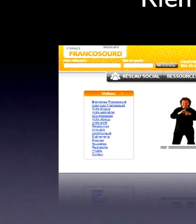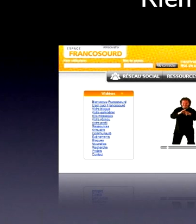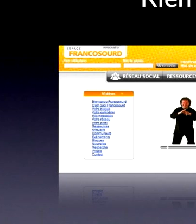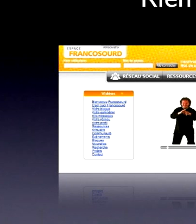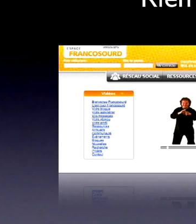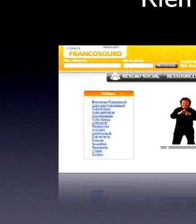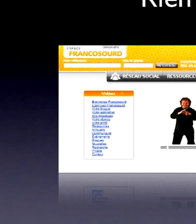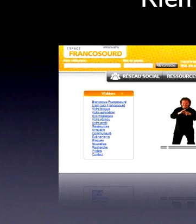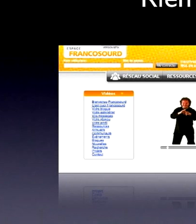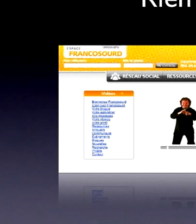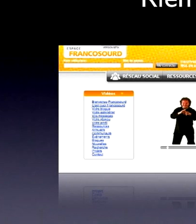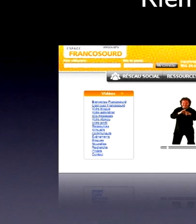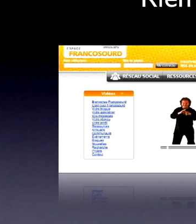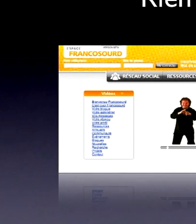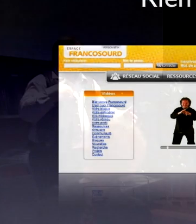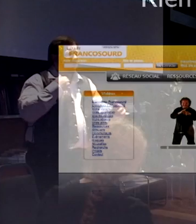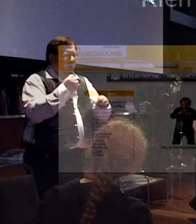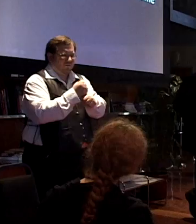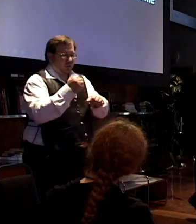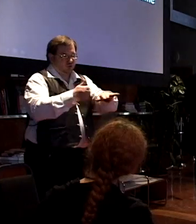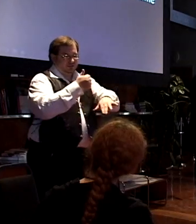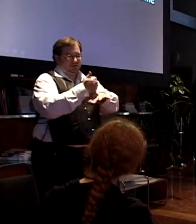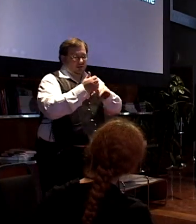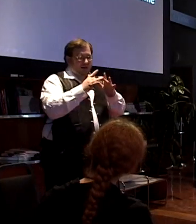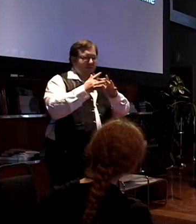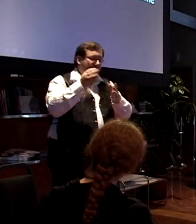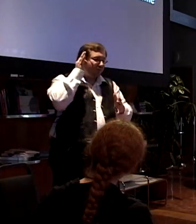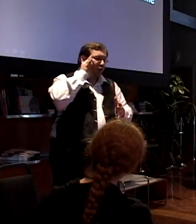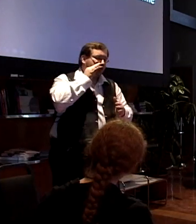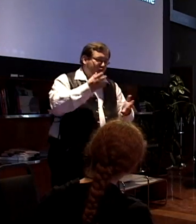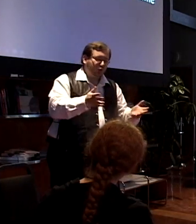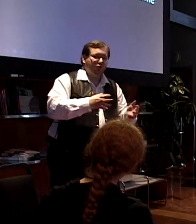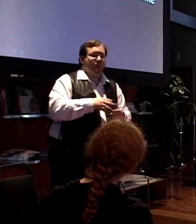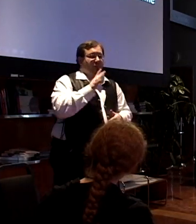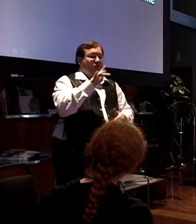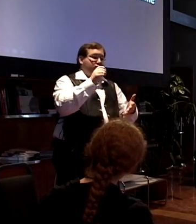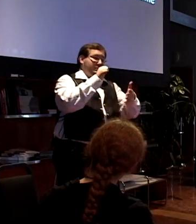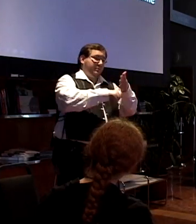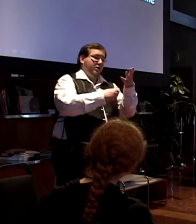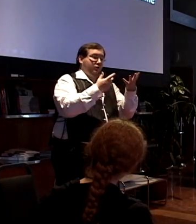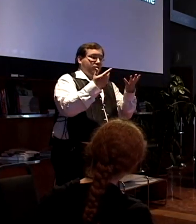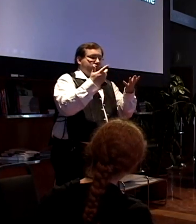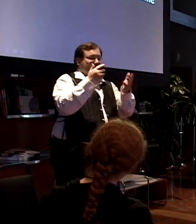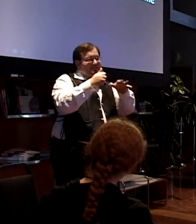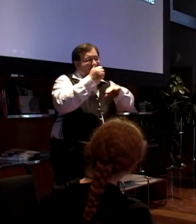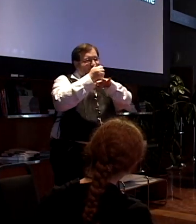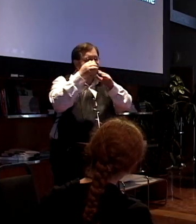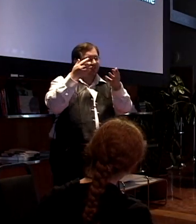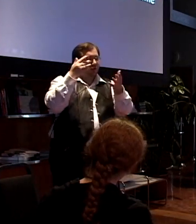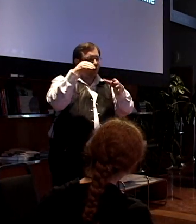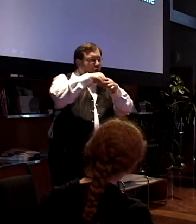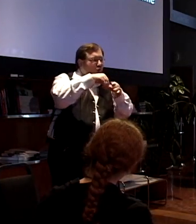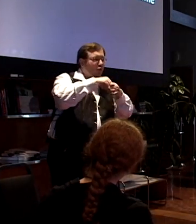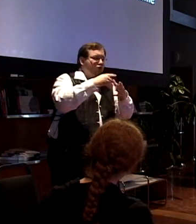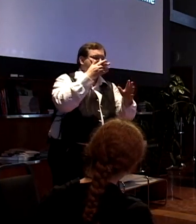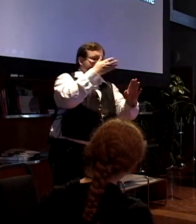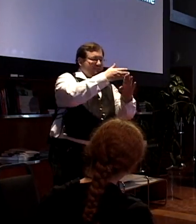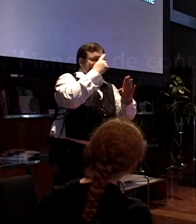plutôt se concentrer sur beaucoup d'autres enjeux. On va commencer par expliquer pourquoi on le fait. Il y a une réalité qui fait en sorte qu'on manque de